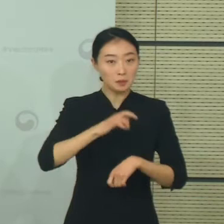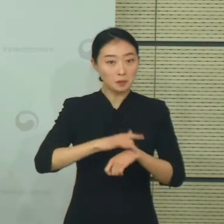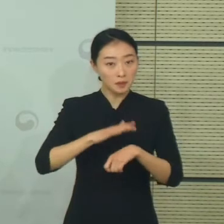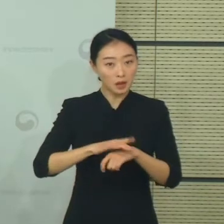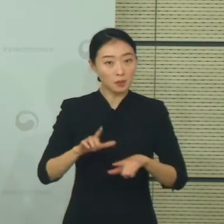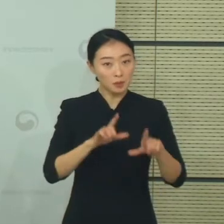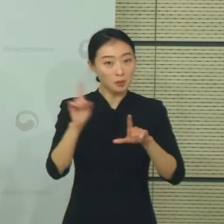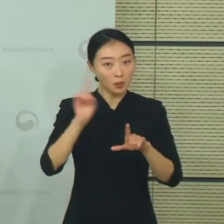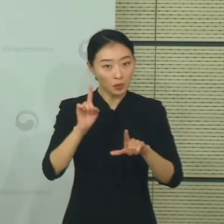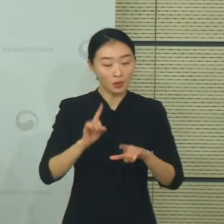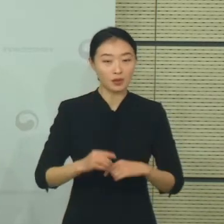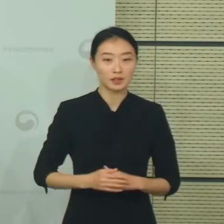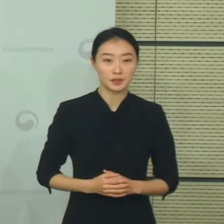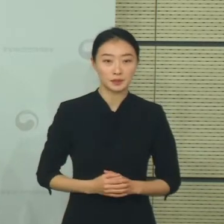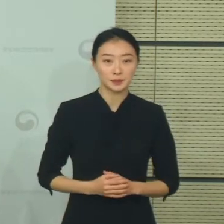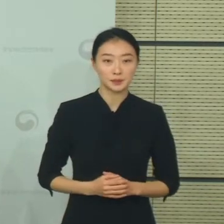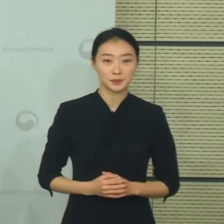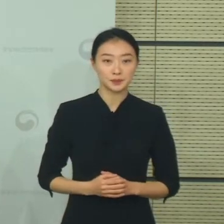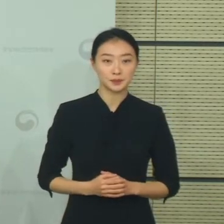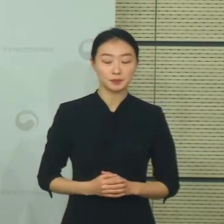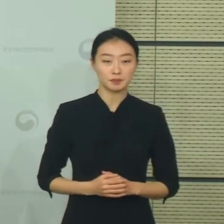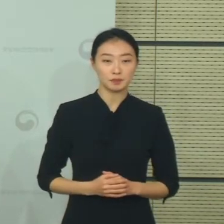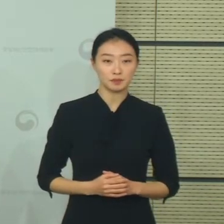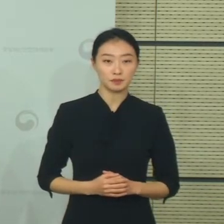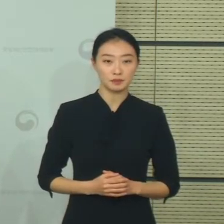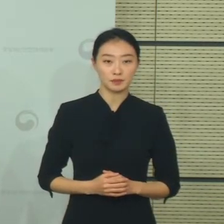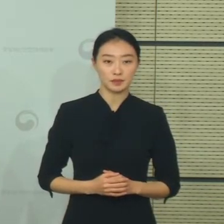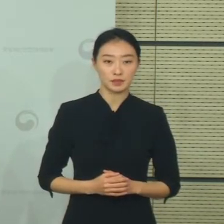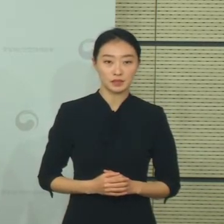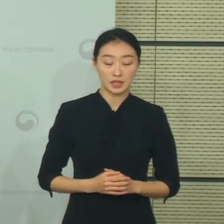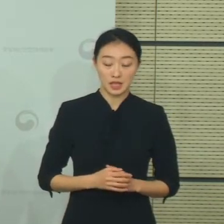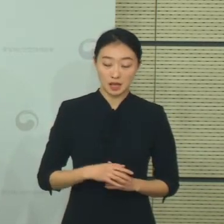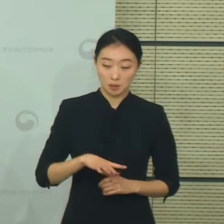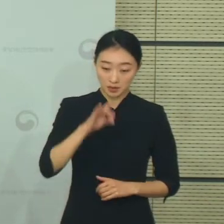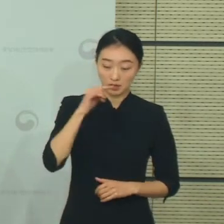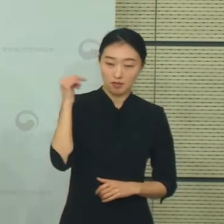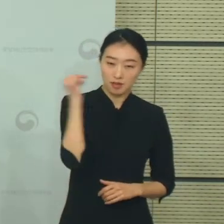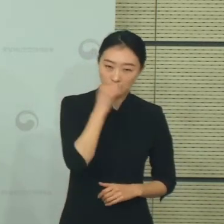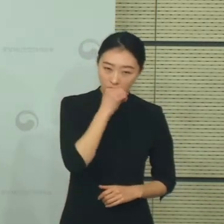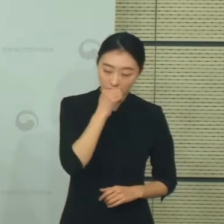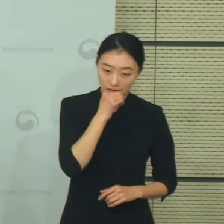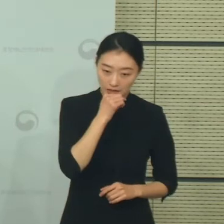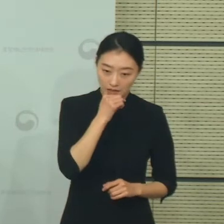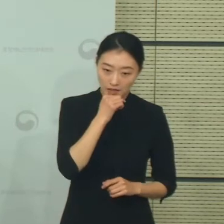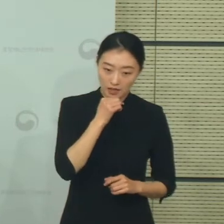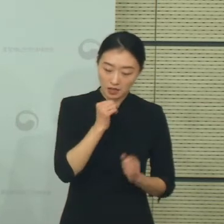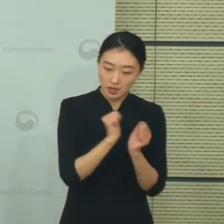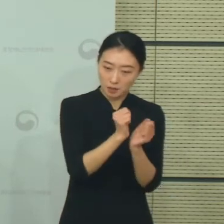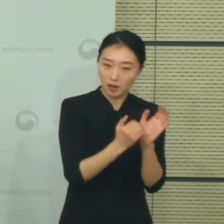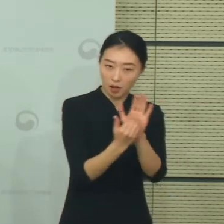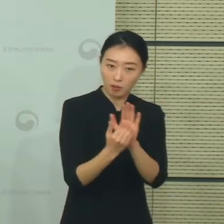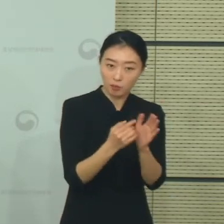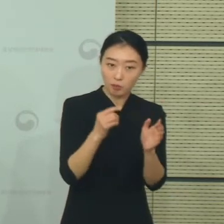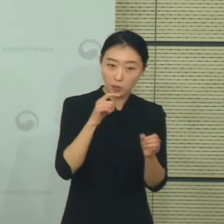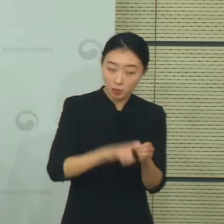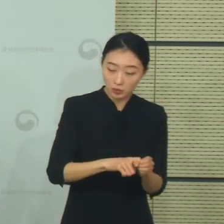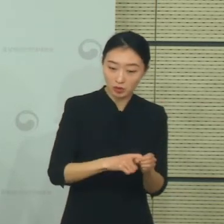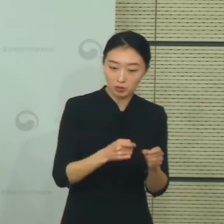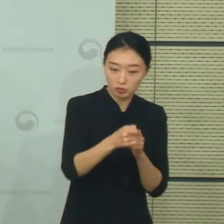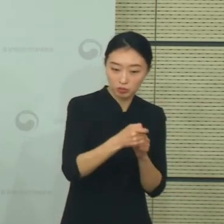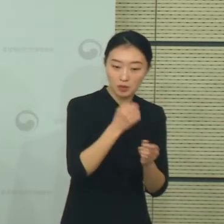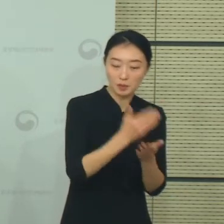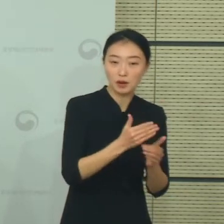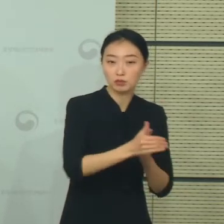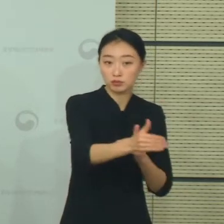생활 방역과 관련되어서는 저희가 강화된 사회적 거리두기가 얼마만큼 성공을 거두냐에 따라서 많이 이제